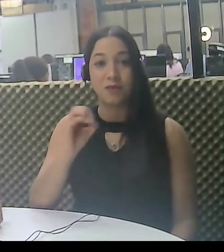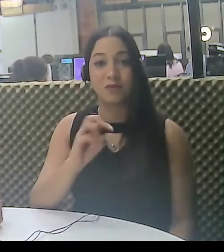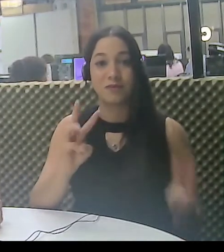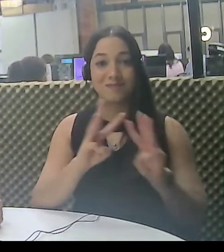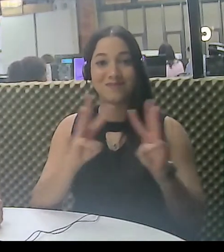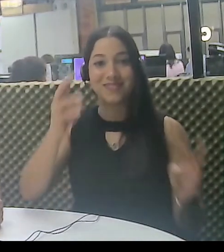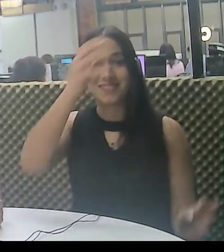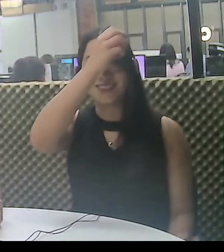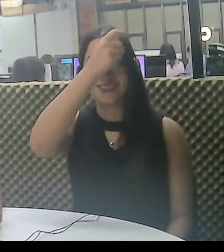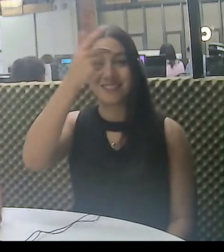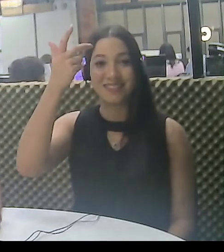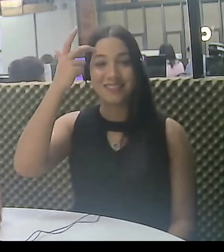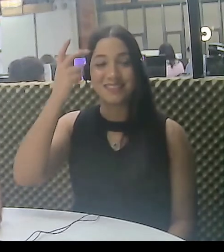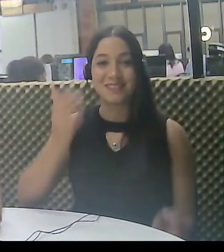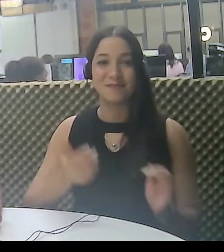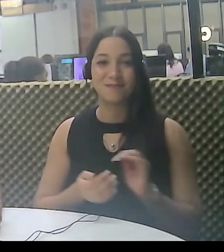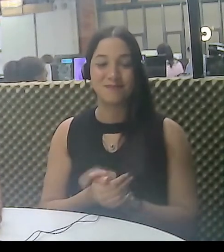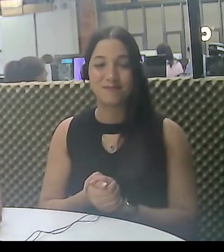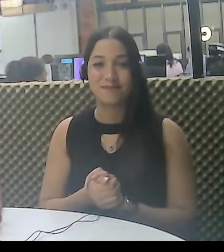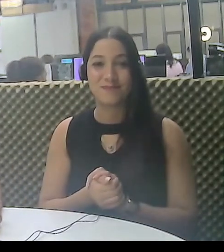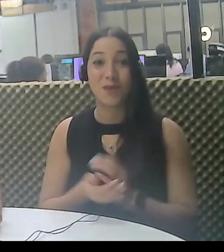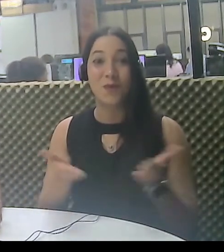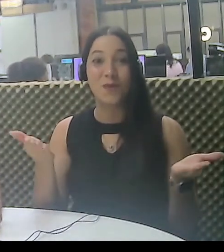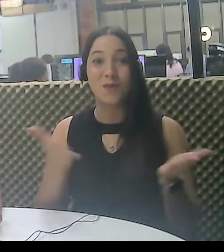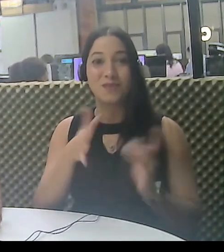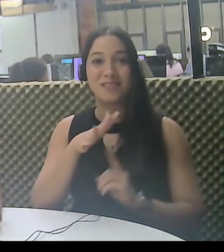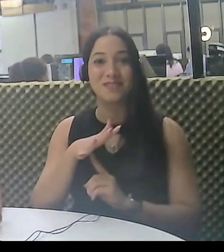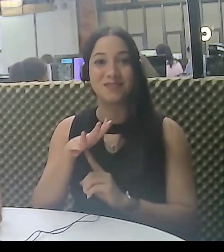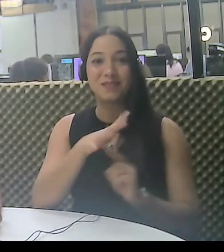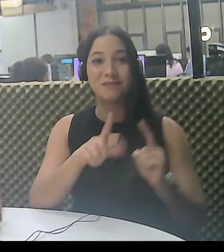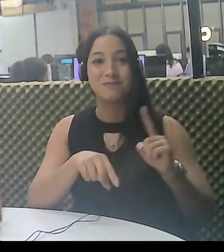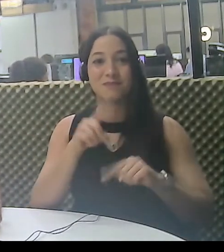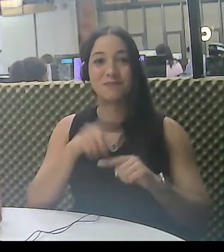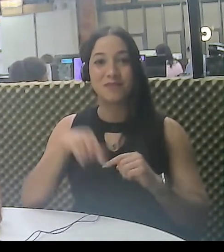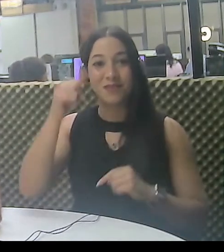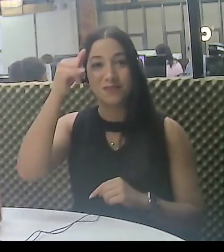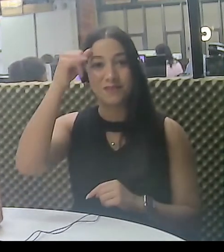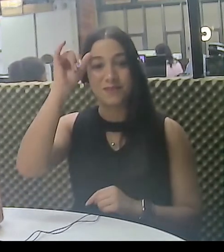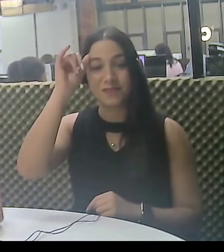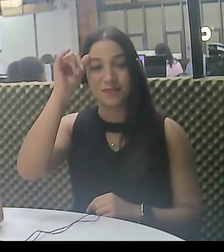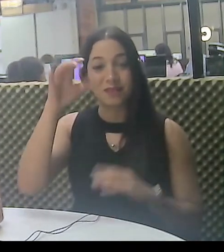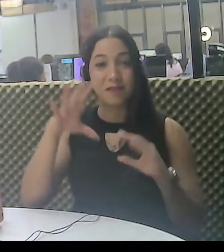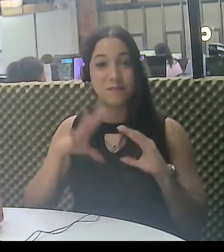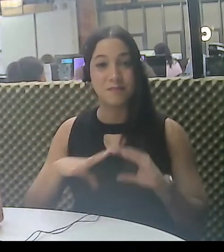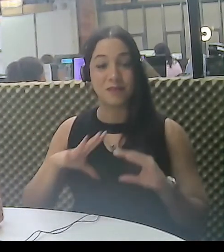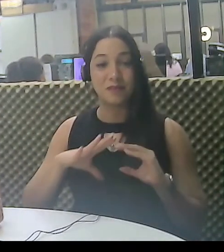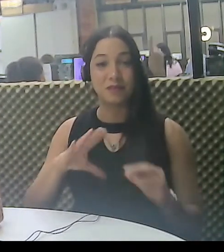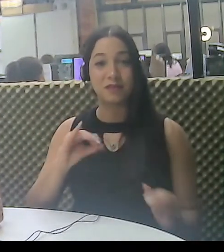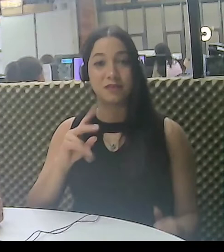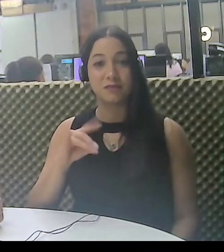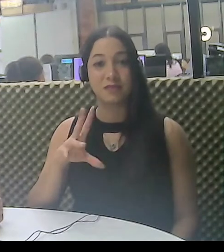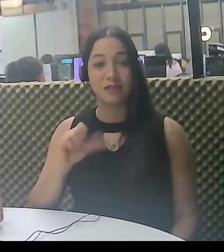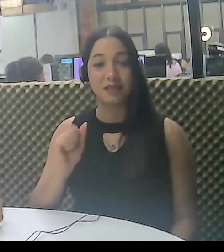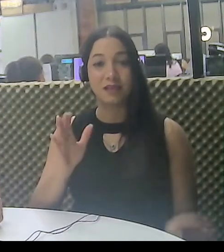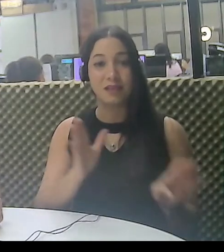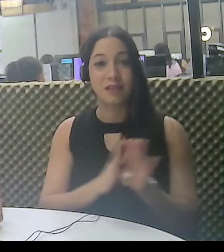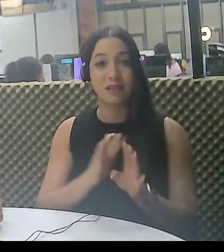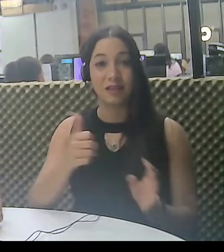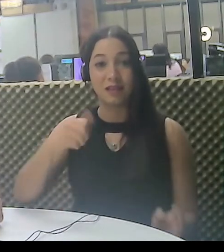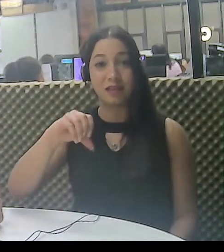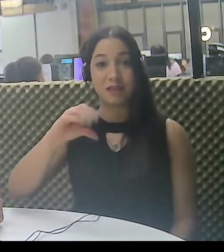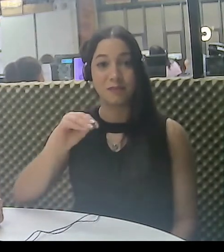da Prefeitura. E hoje tem feira de produtos rurais na Praça Cívica. Até às 7 da noite, você pode